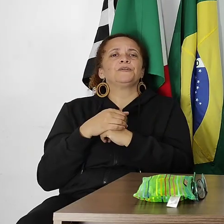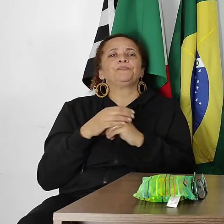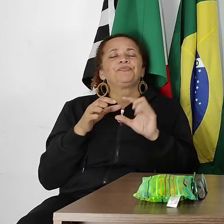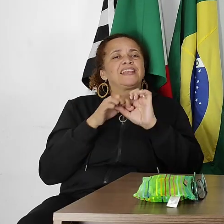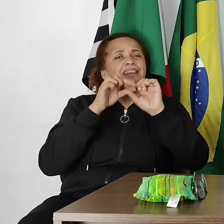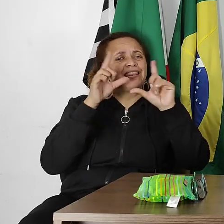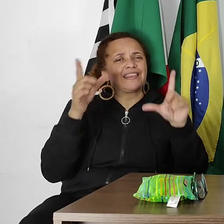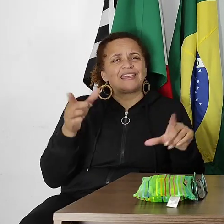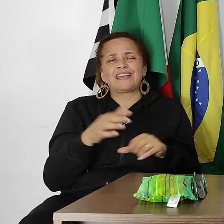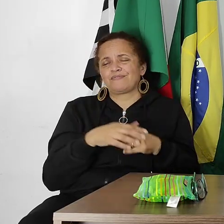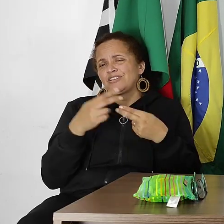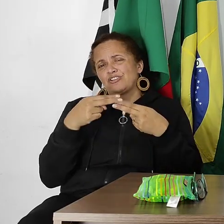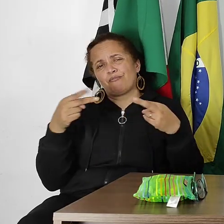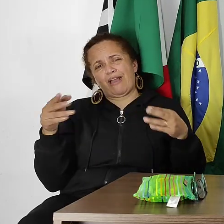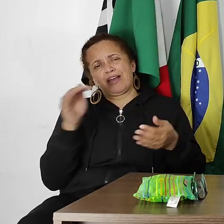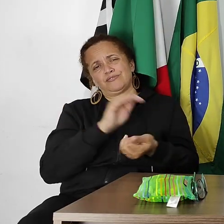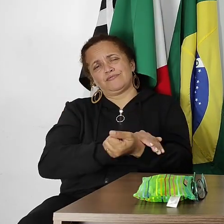vícios que ele tinha,